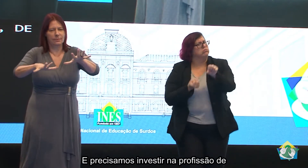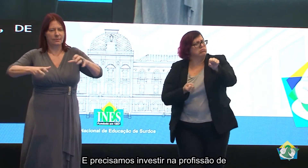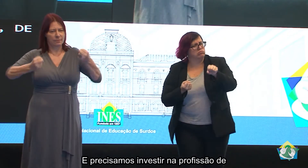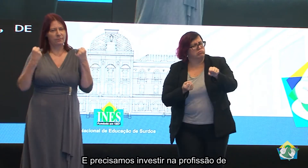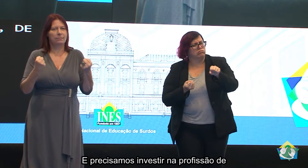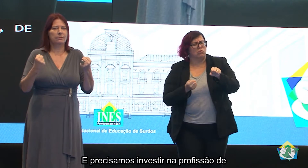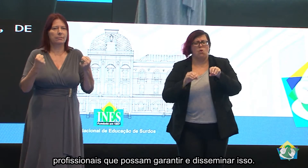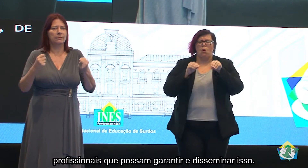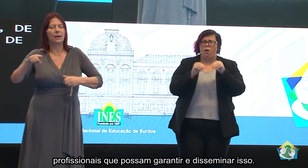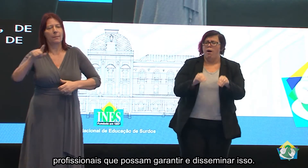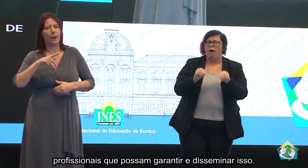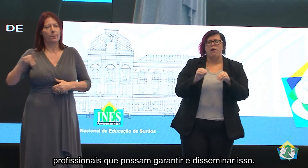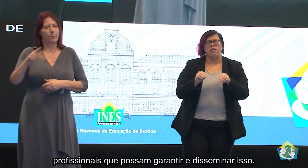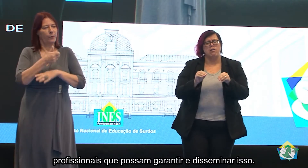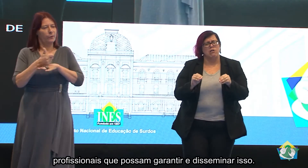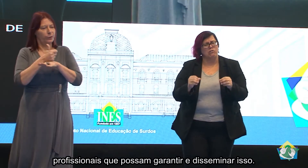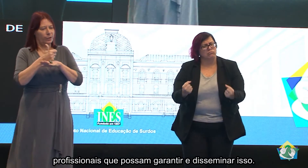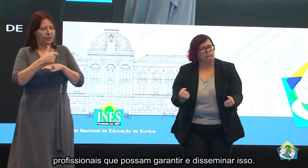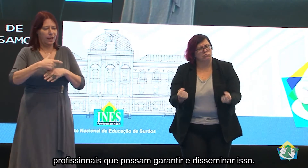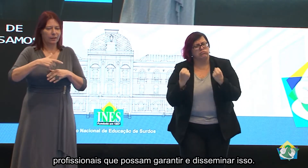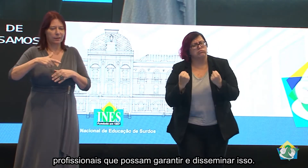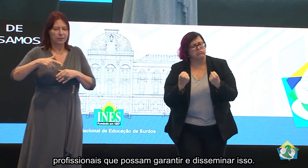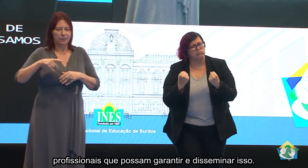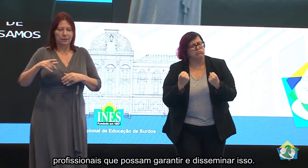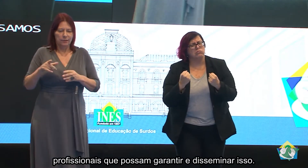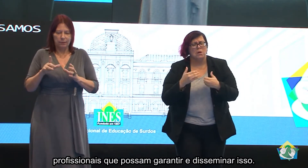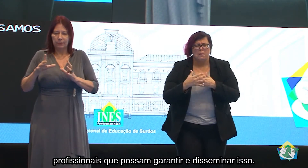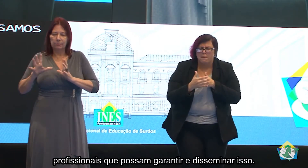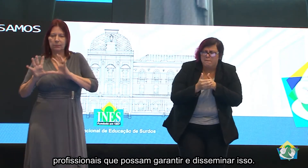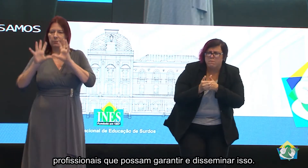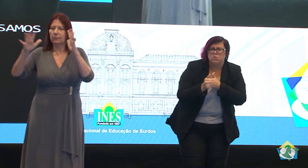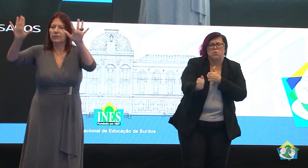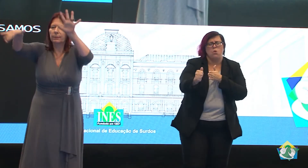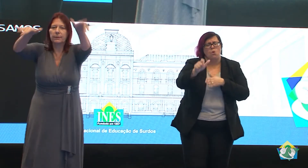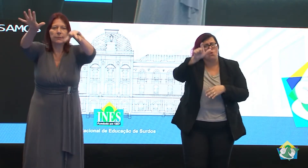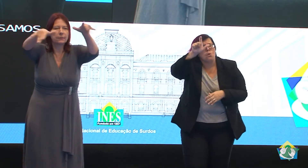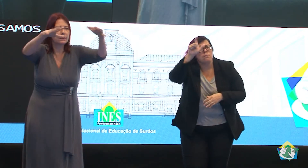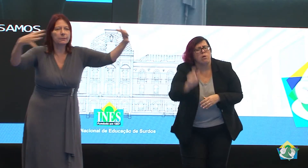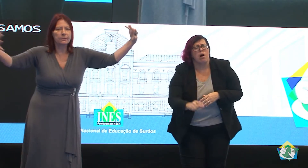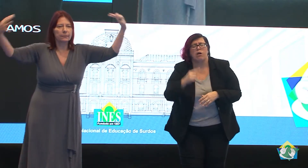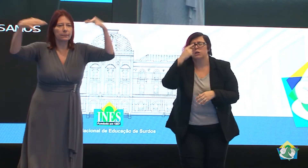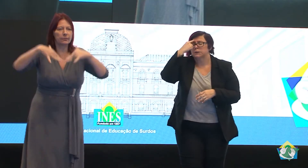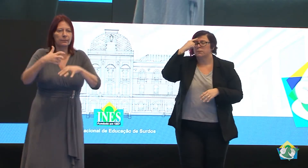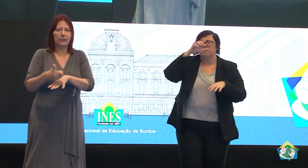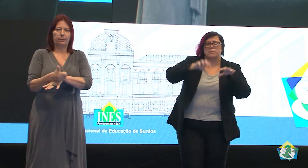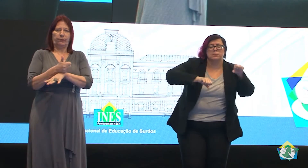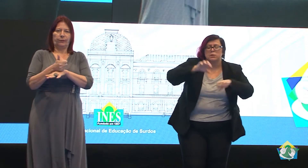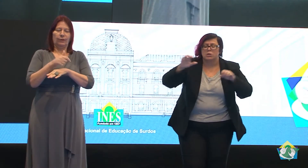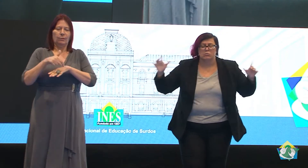na formação de profissionais que possam garantir e disseminar isso.